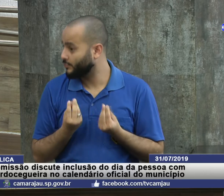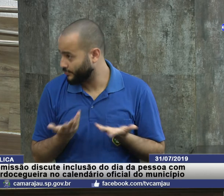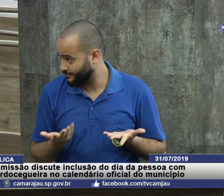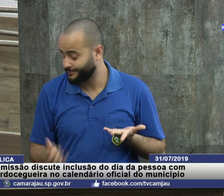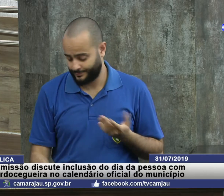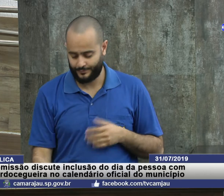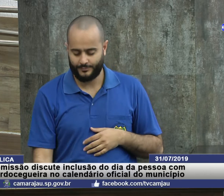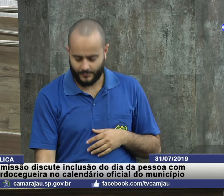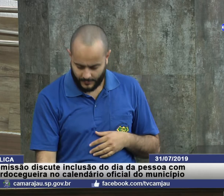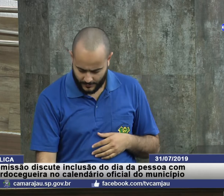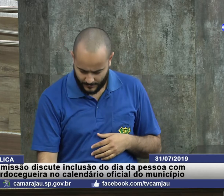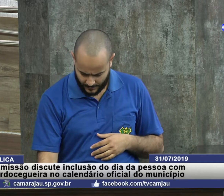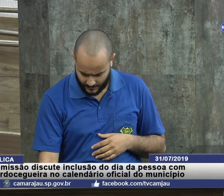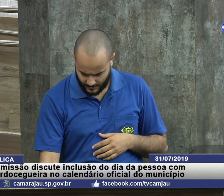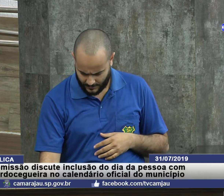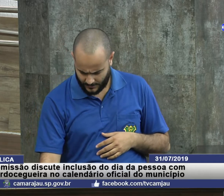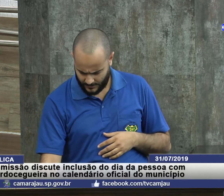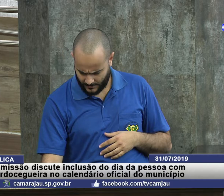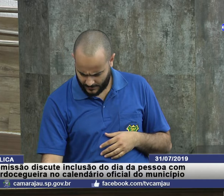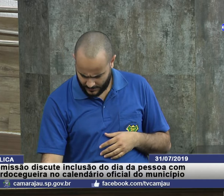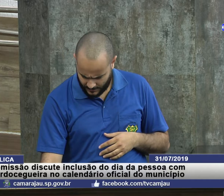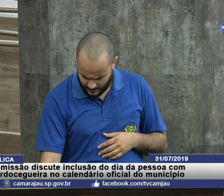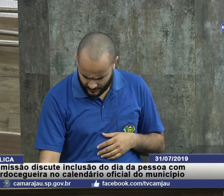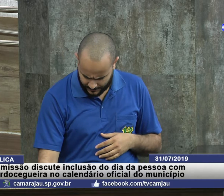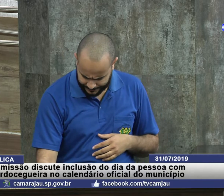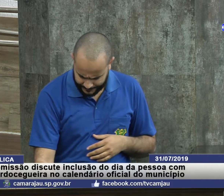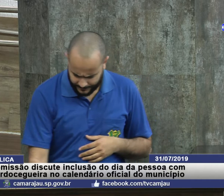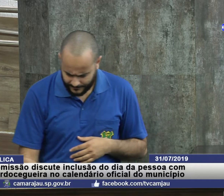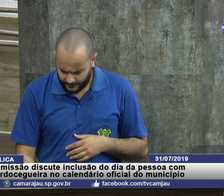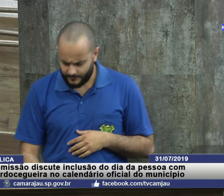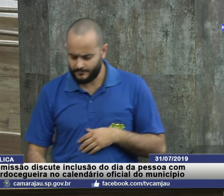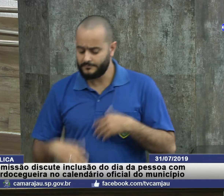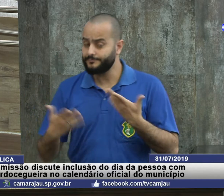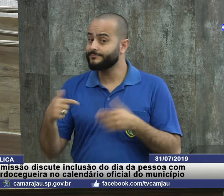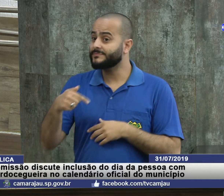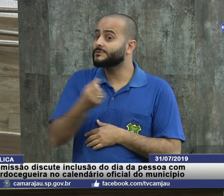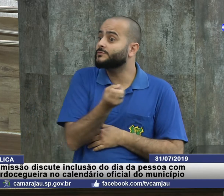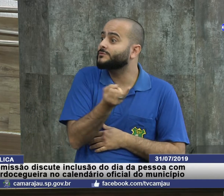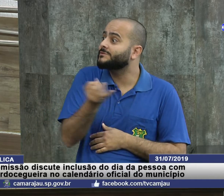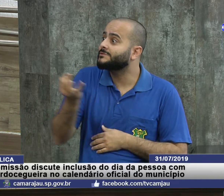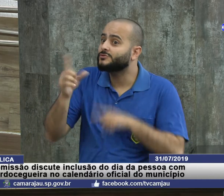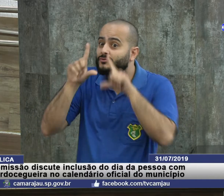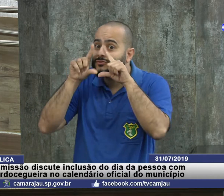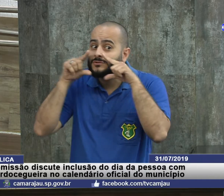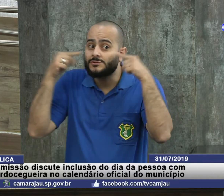para essa pessoa. É possível viver sem ouvir, sem enxergar, e eu vou mostrar isso para vocês hoje.